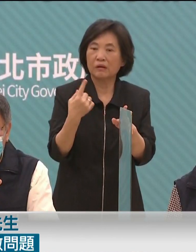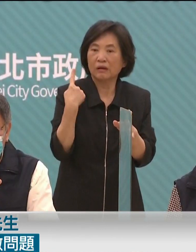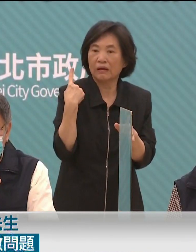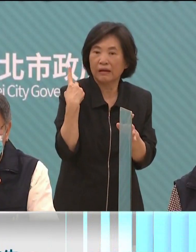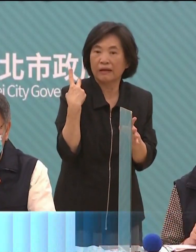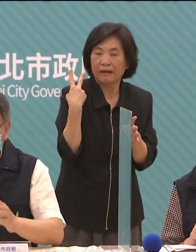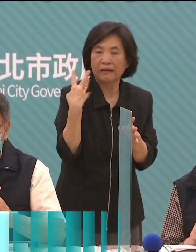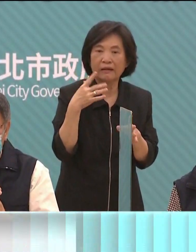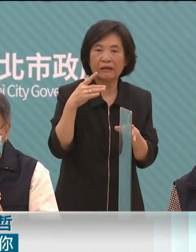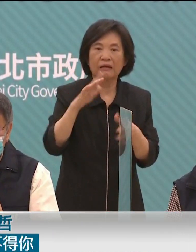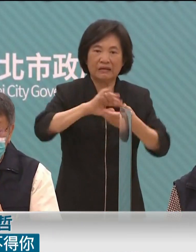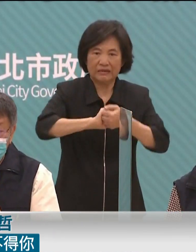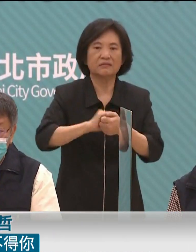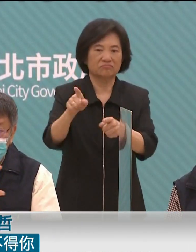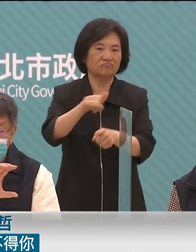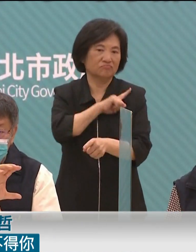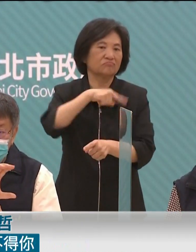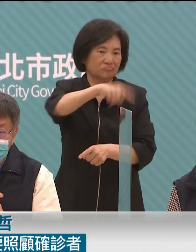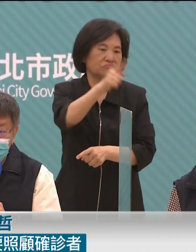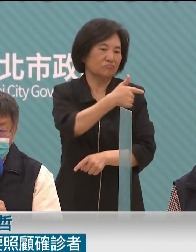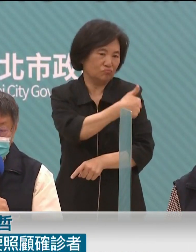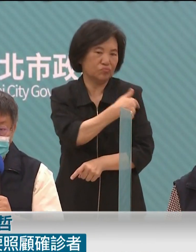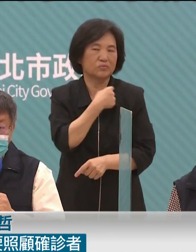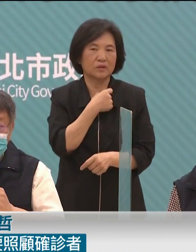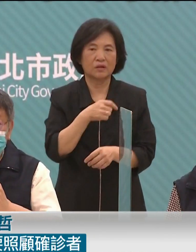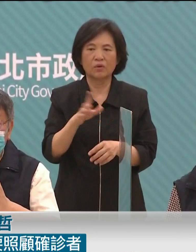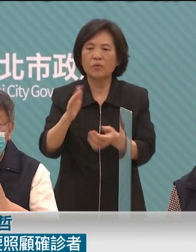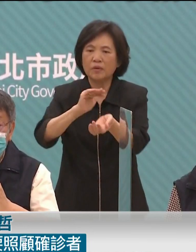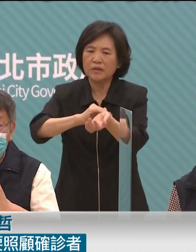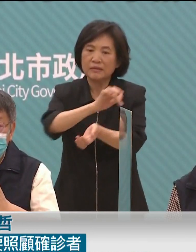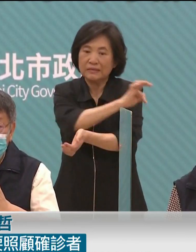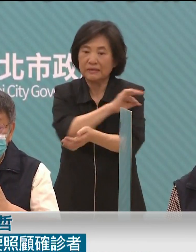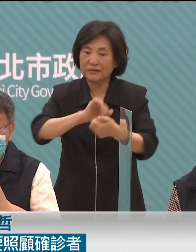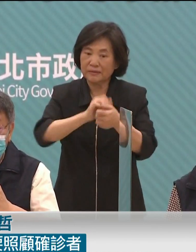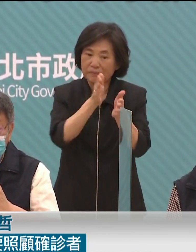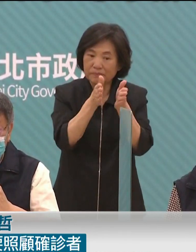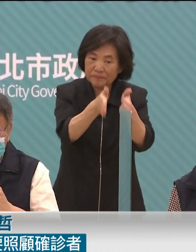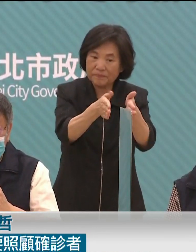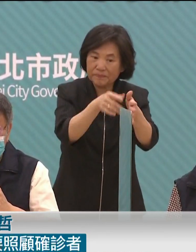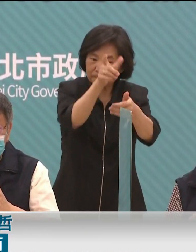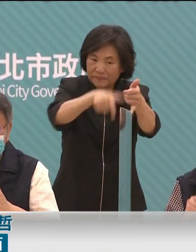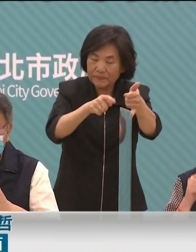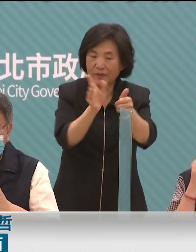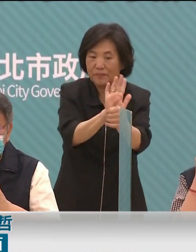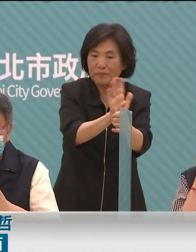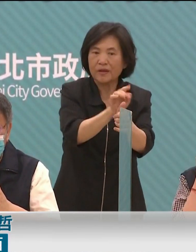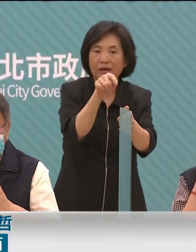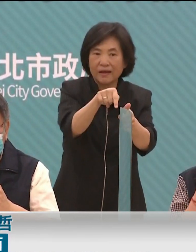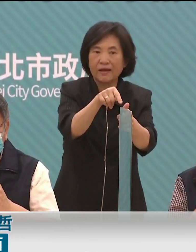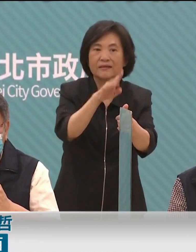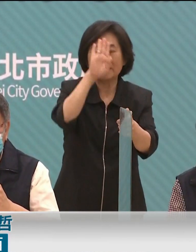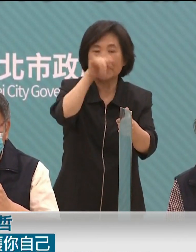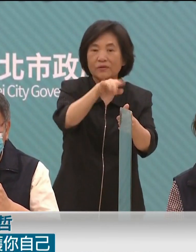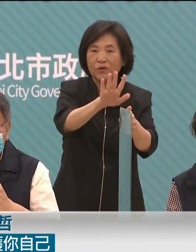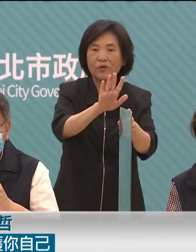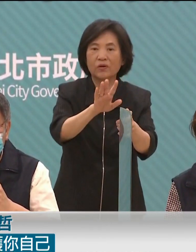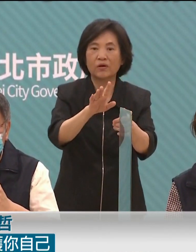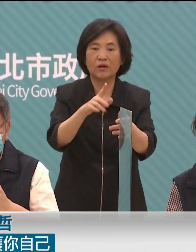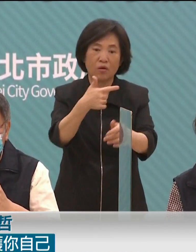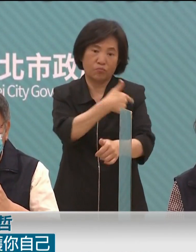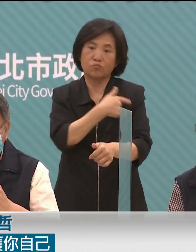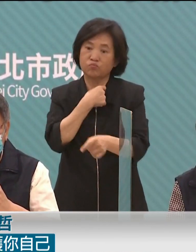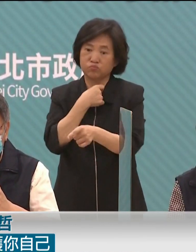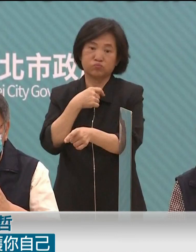讲说由不得你，因为既然你是要照顾确诊者，哦，你一定要打疫苗，因为不但是保护你自